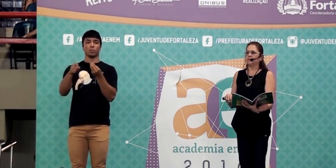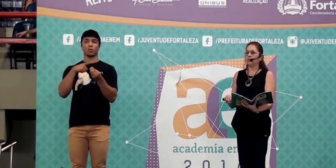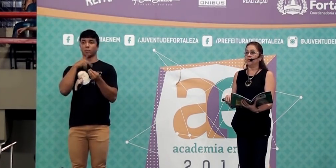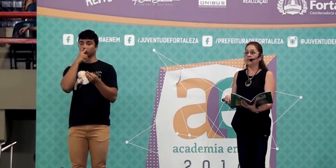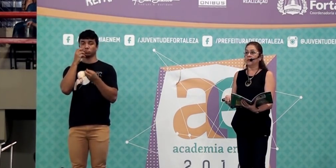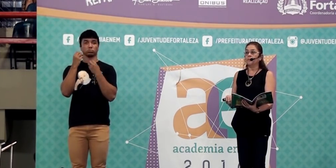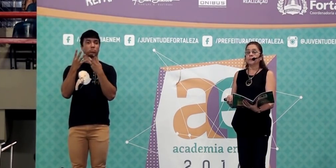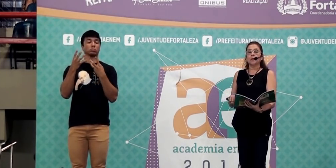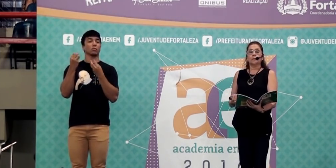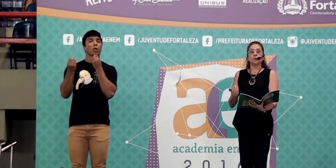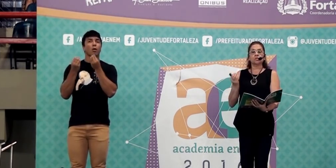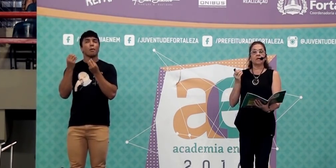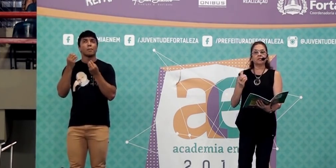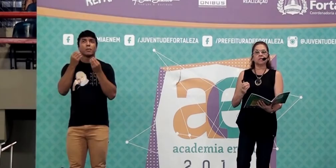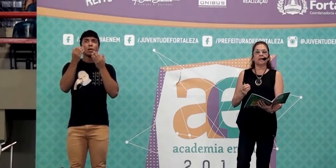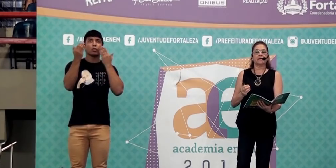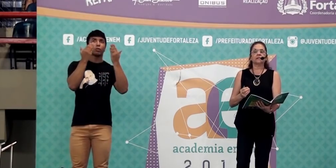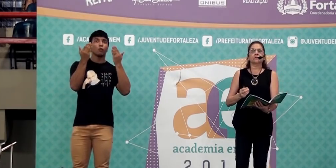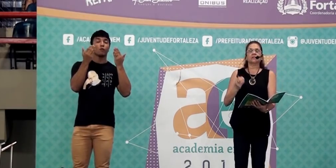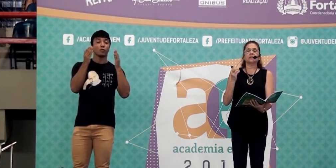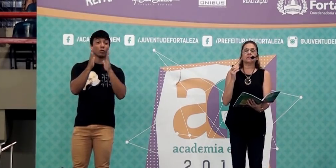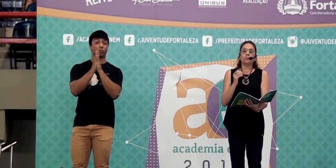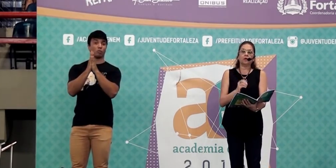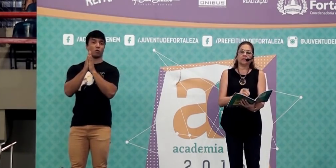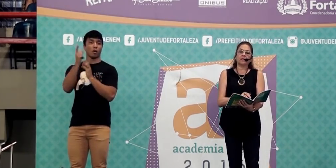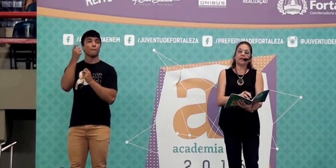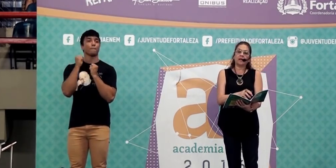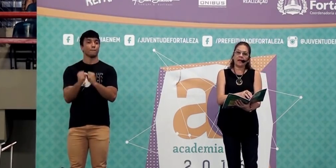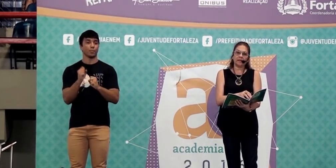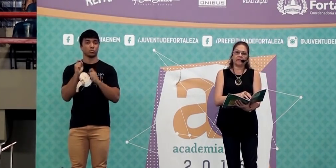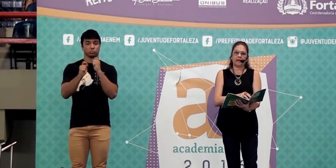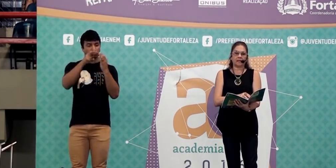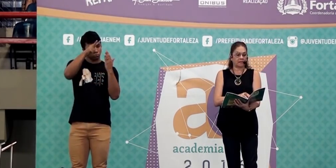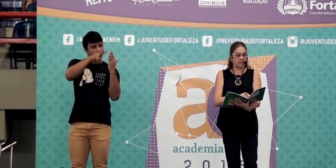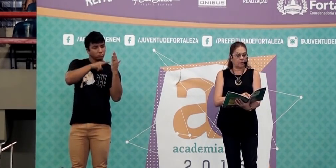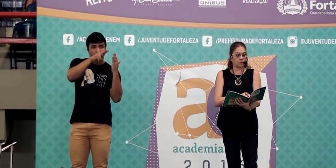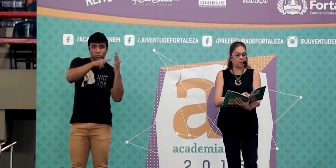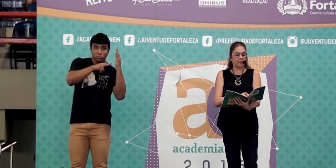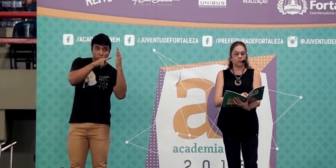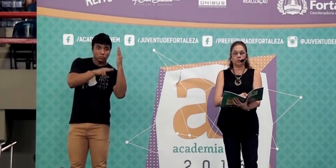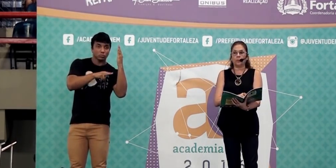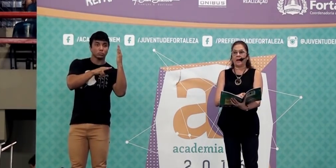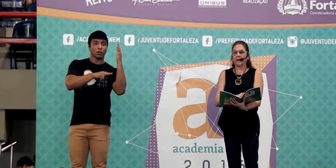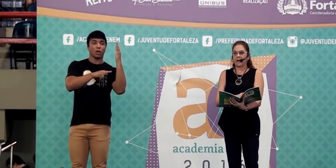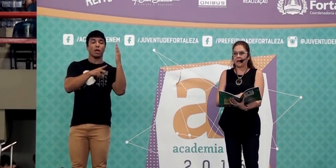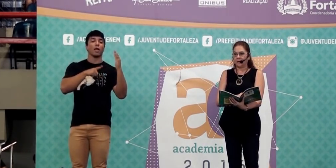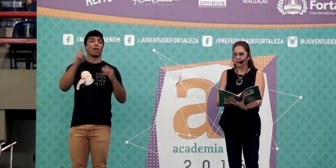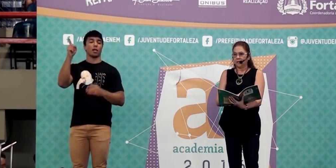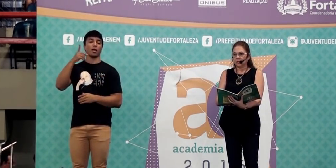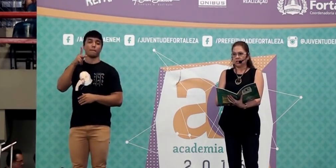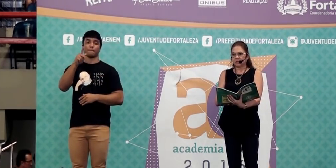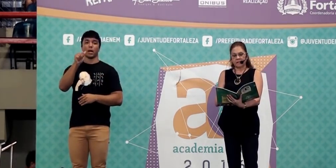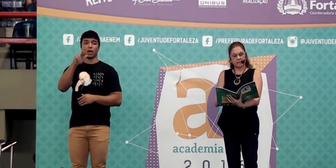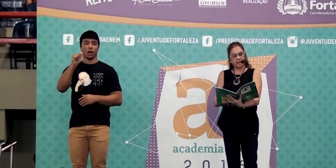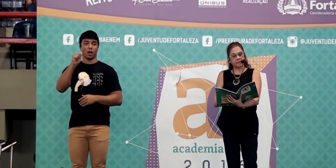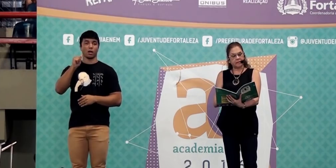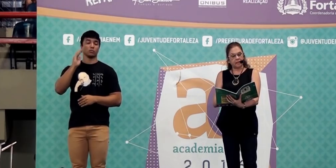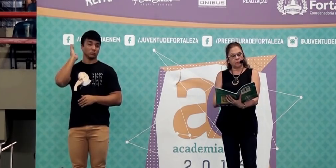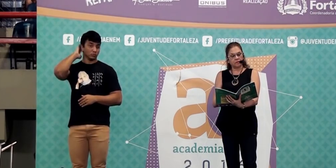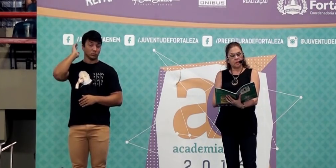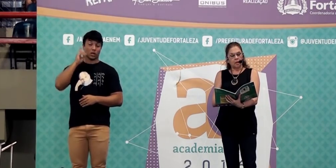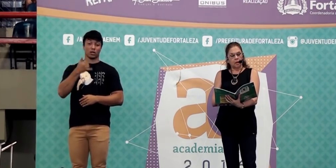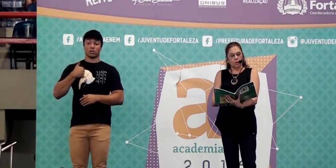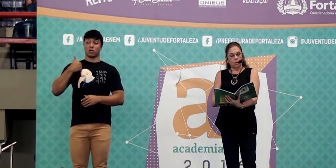tiver esse tipo de dúvida, por gentileza, vocês podem ler essa redação de um aluno do Pará, de